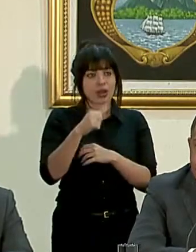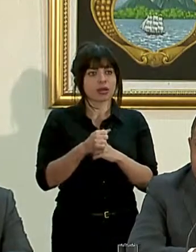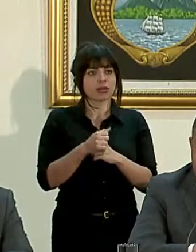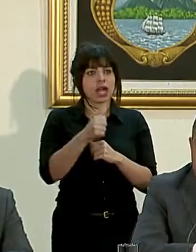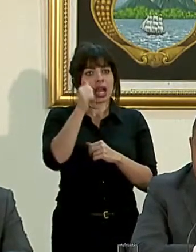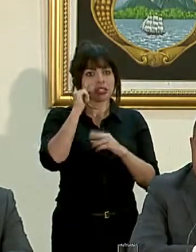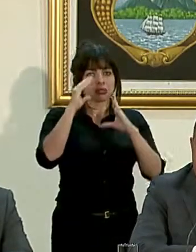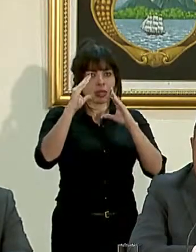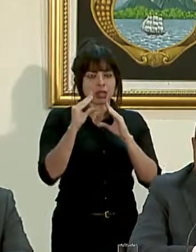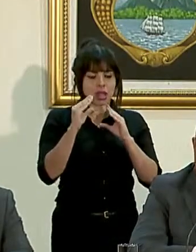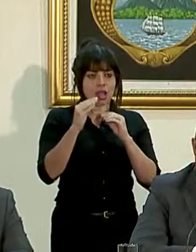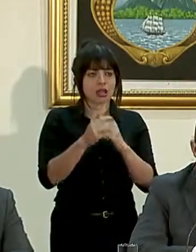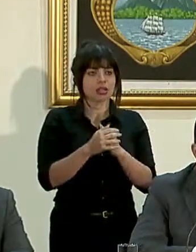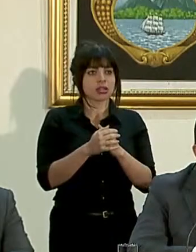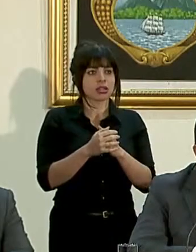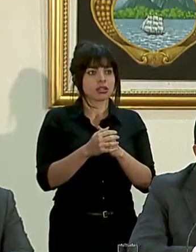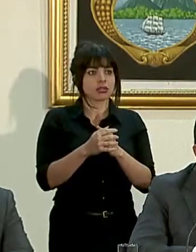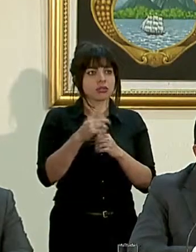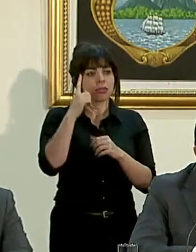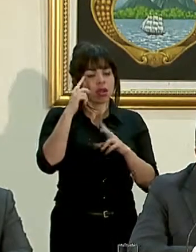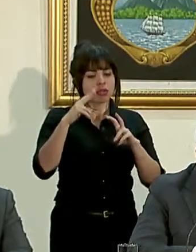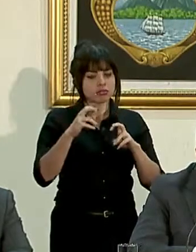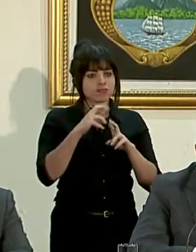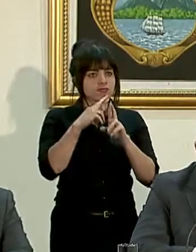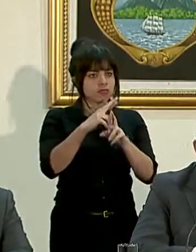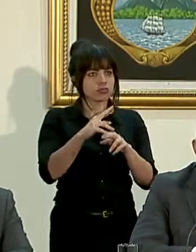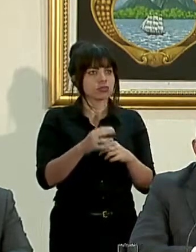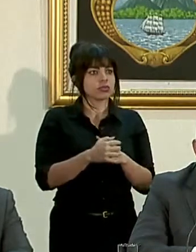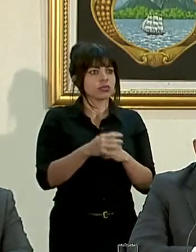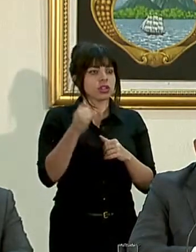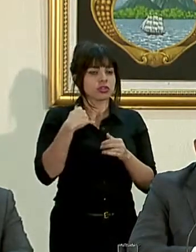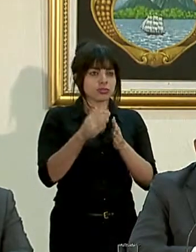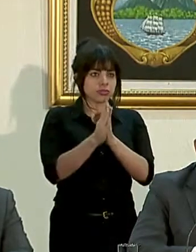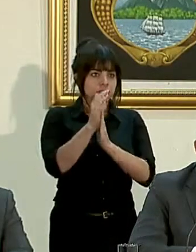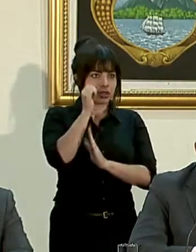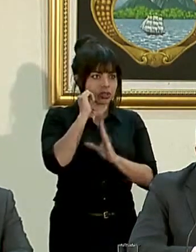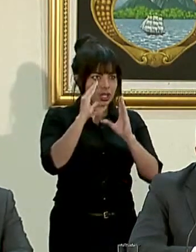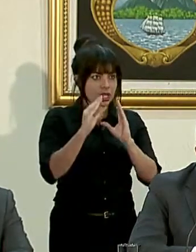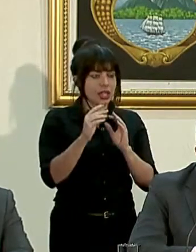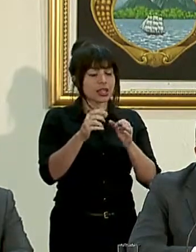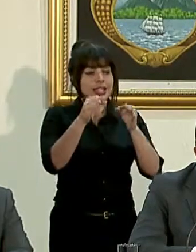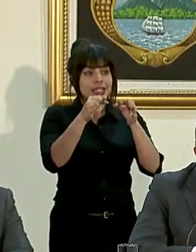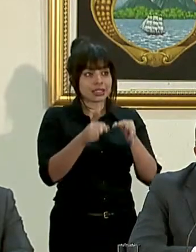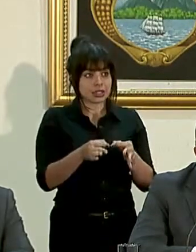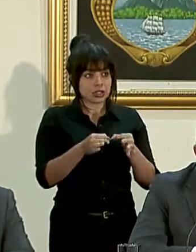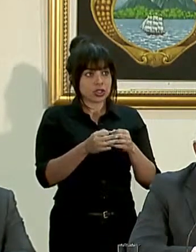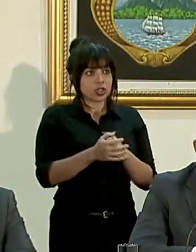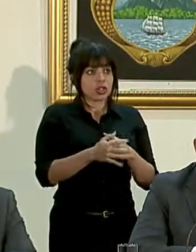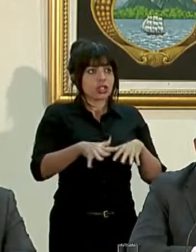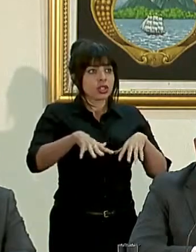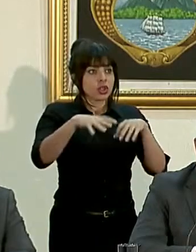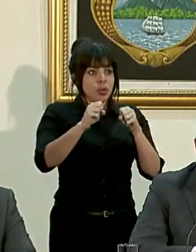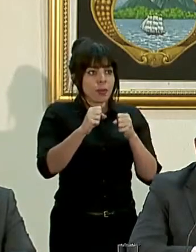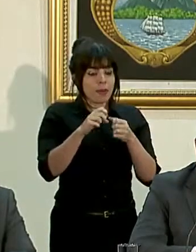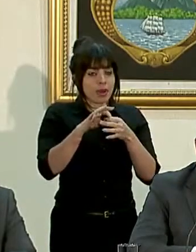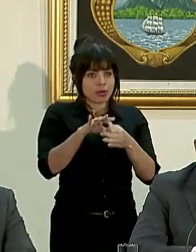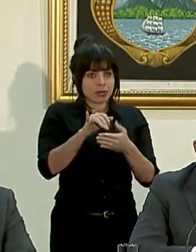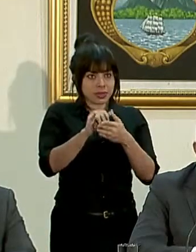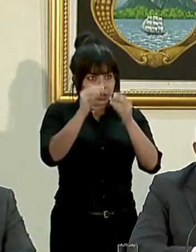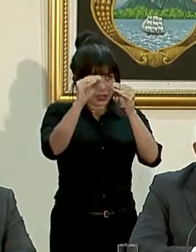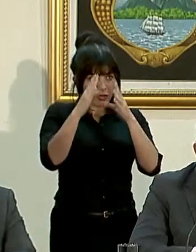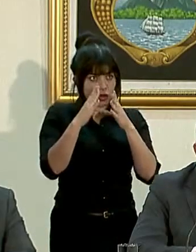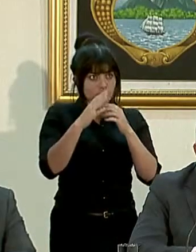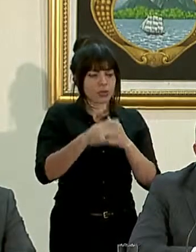horas de la tarde, según lo que se había solicitado. La decisión que se toma a partir de ese